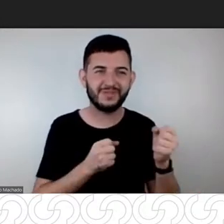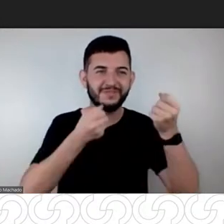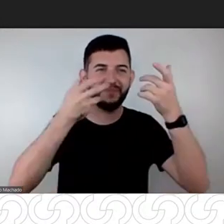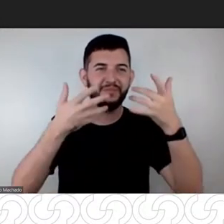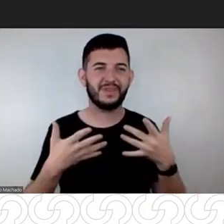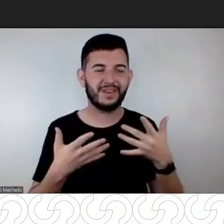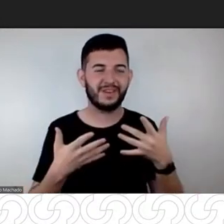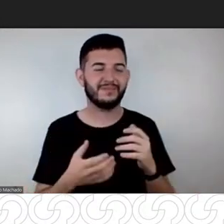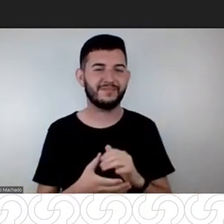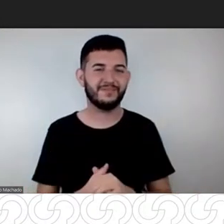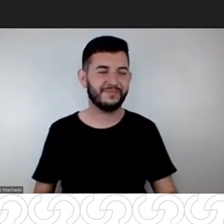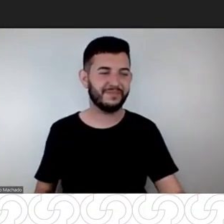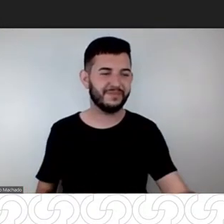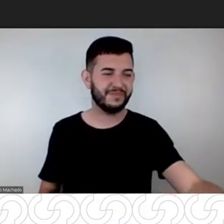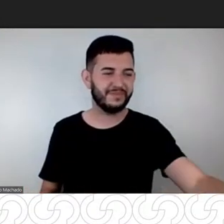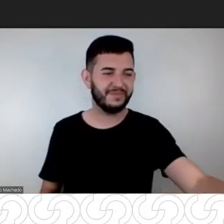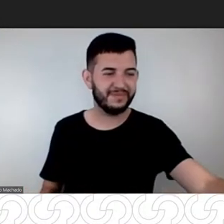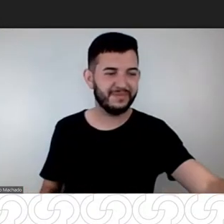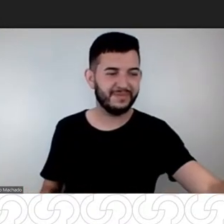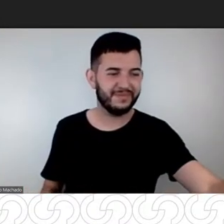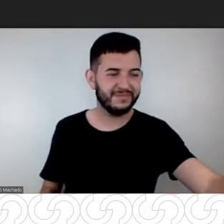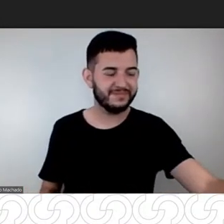isso.